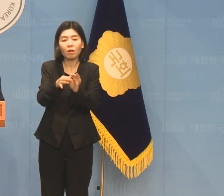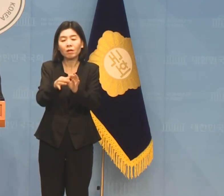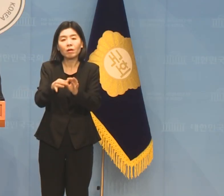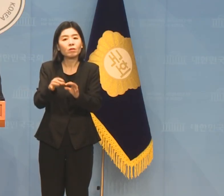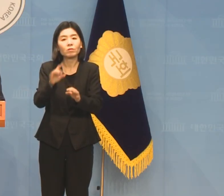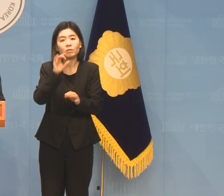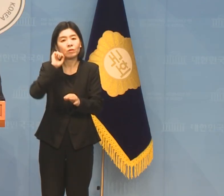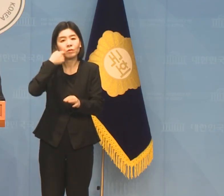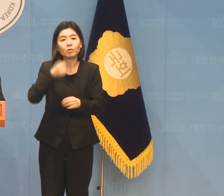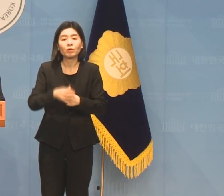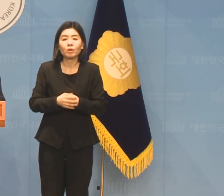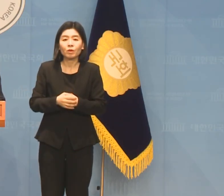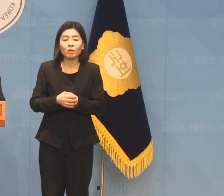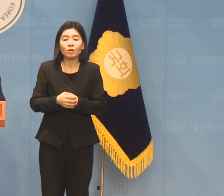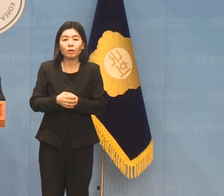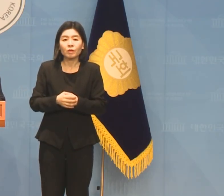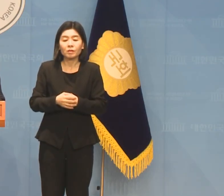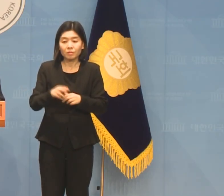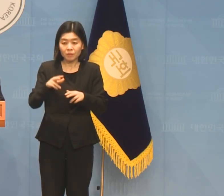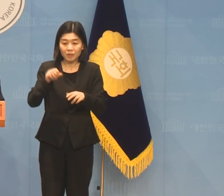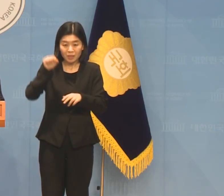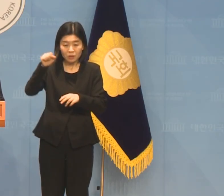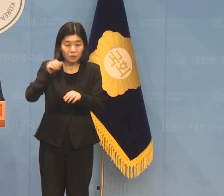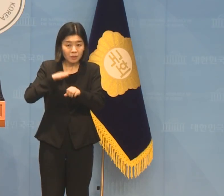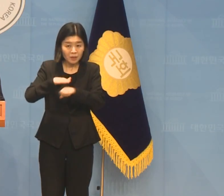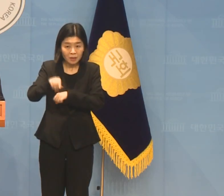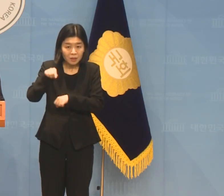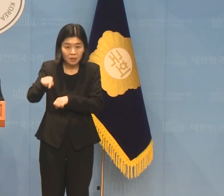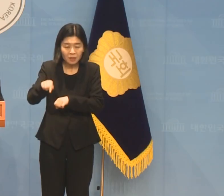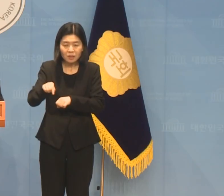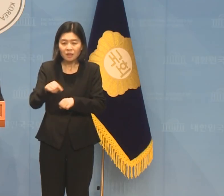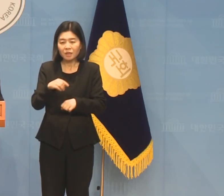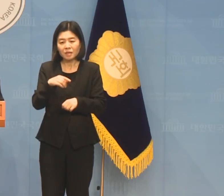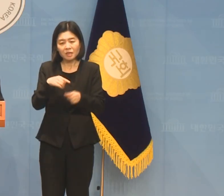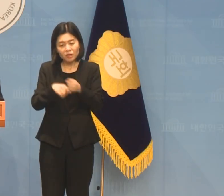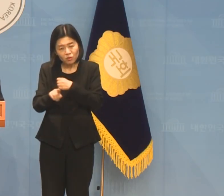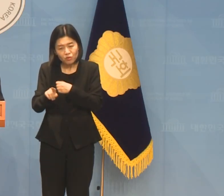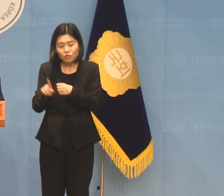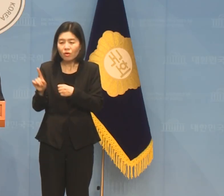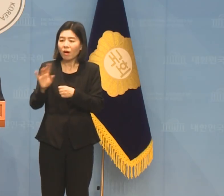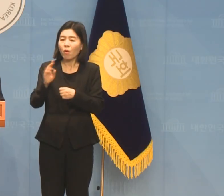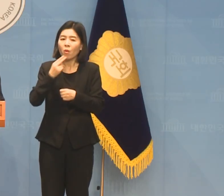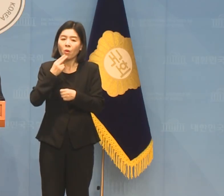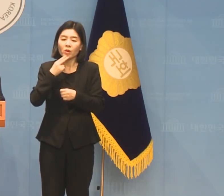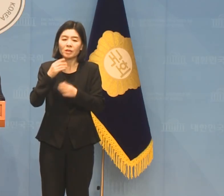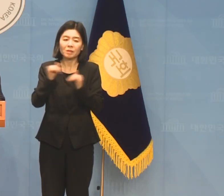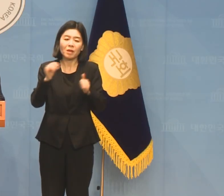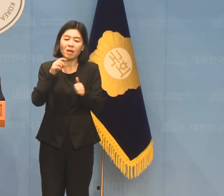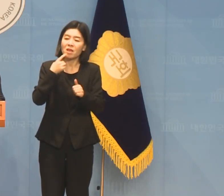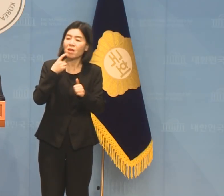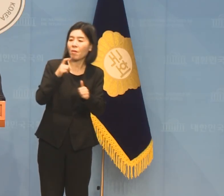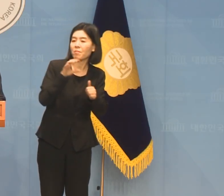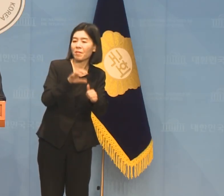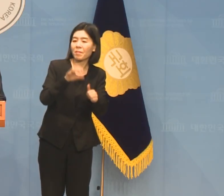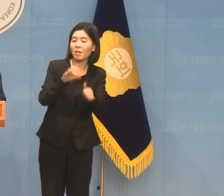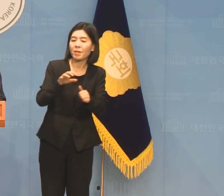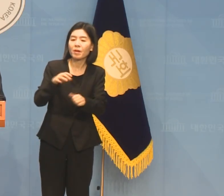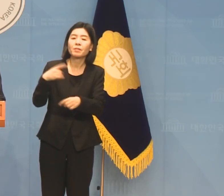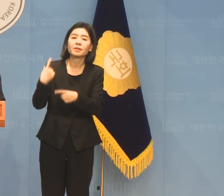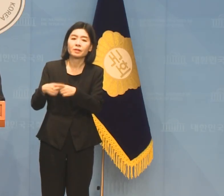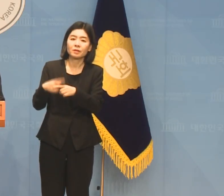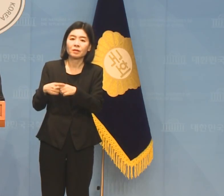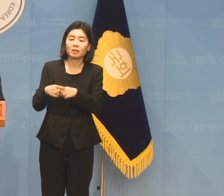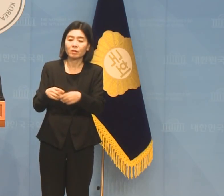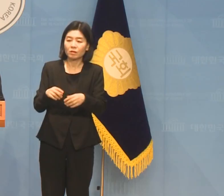어렵습니다. 이러한 방식은 명분도 실리도 없는 시민 협박에 불과합니다. 반복되는 불법